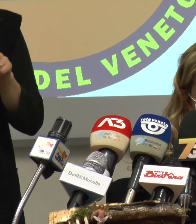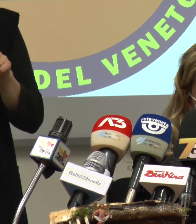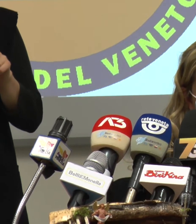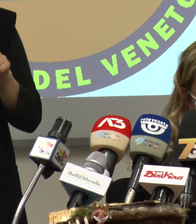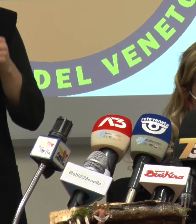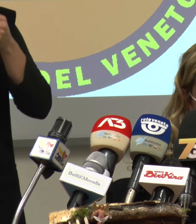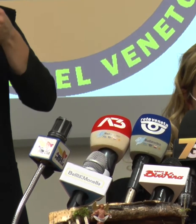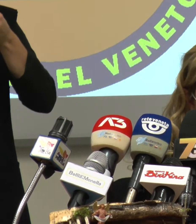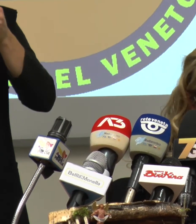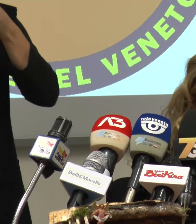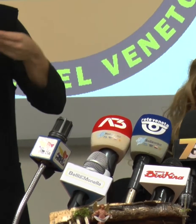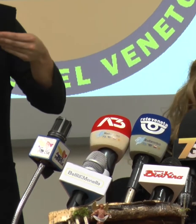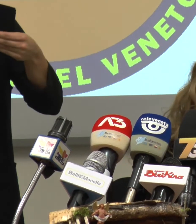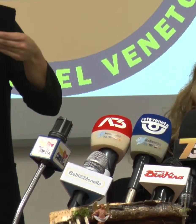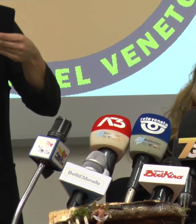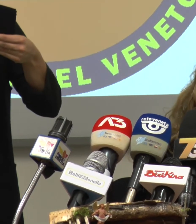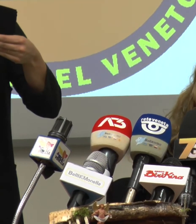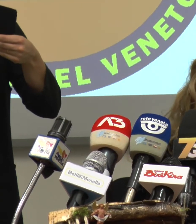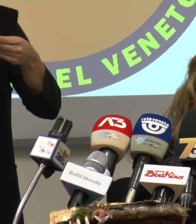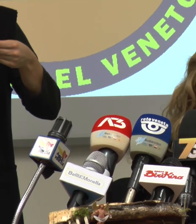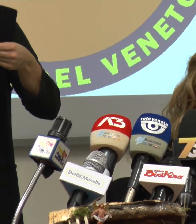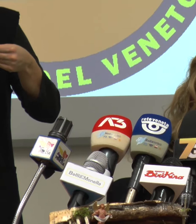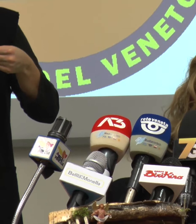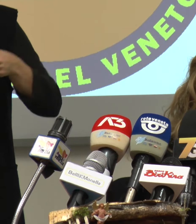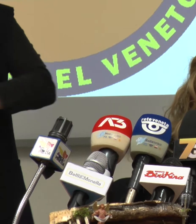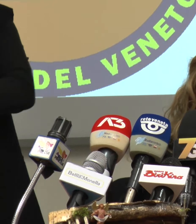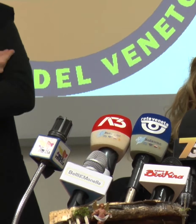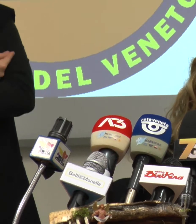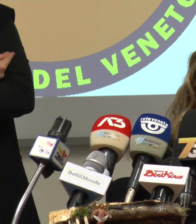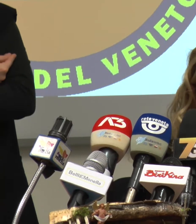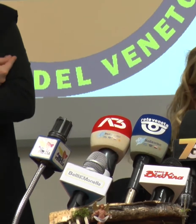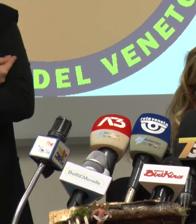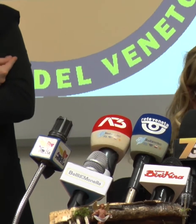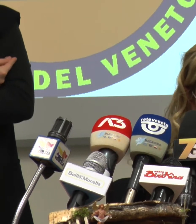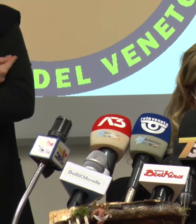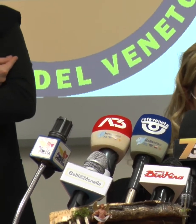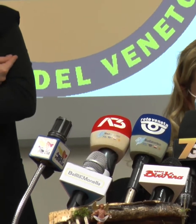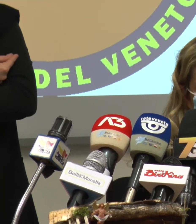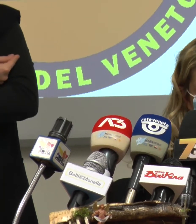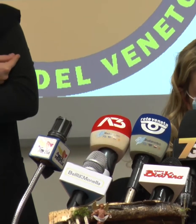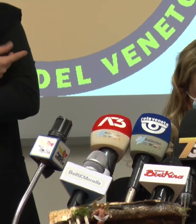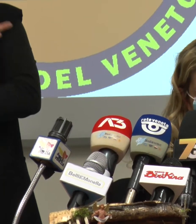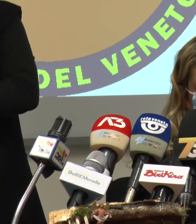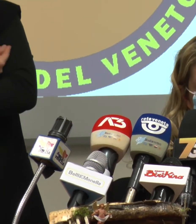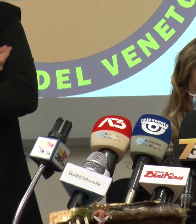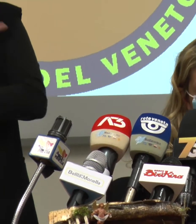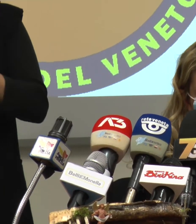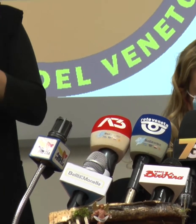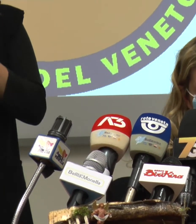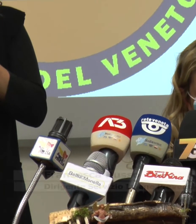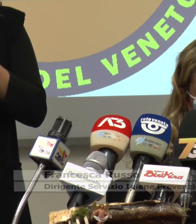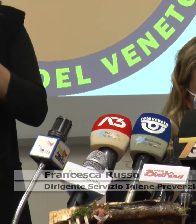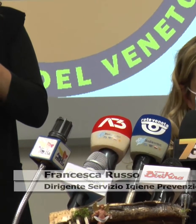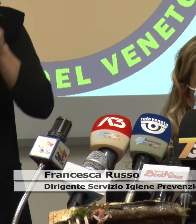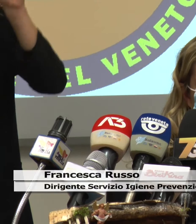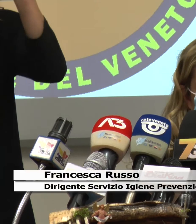più importante è rappresentato dalla vaccinazione. Assicurare che il vaccino venga stoccato e distribuito